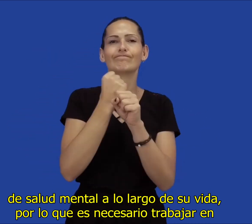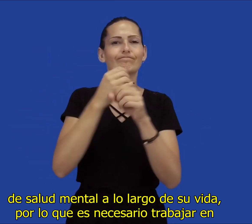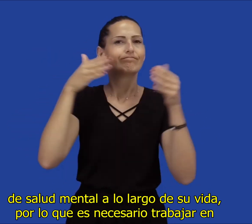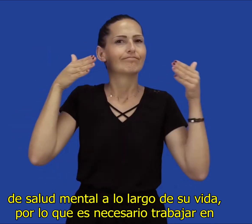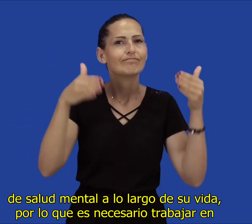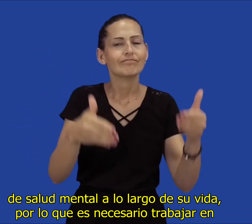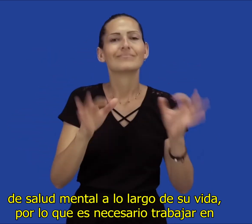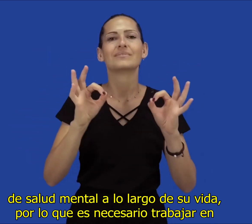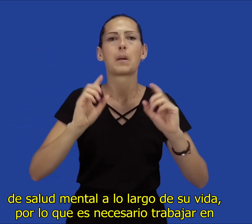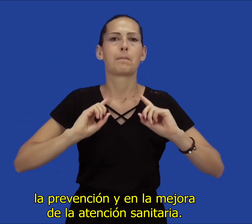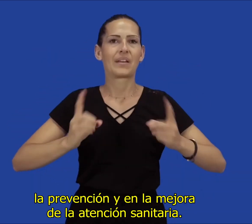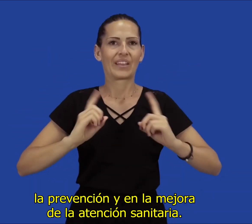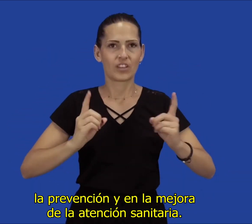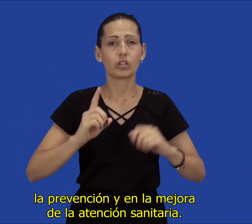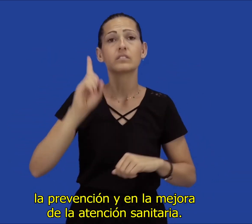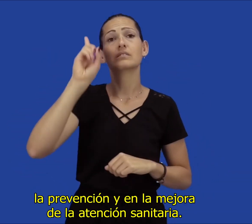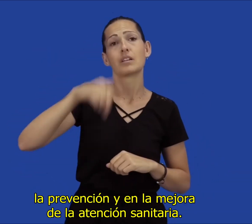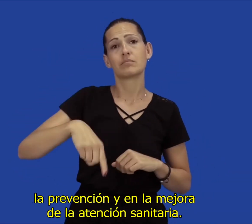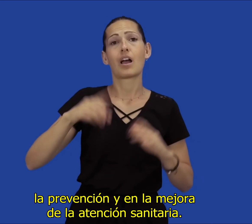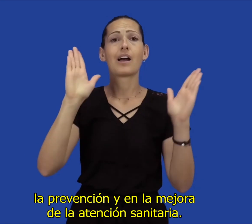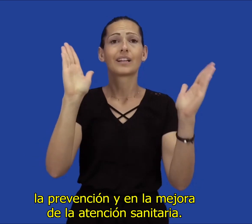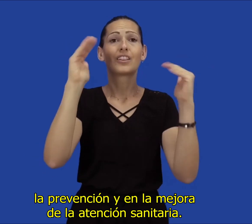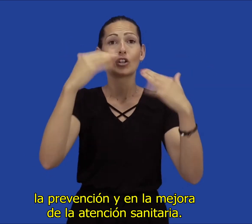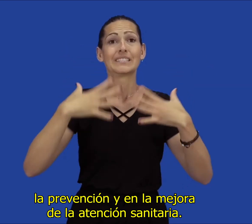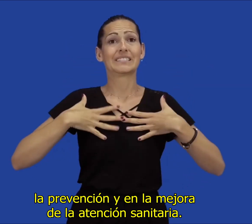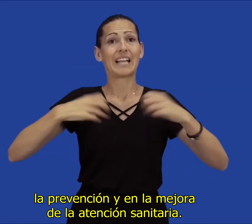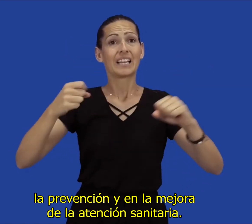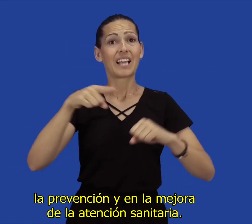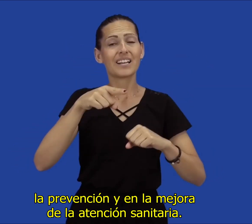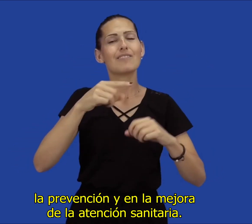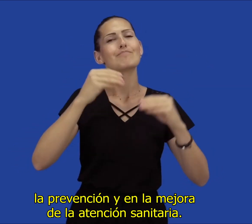prevención y en la mejora de la atención sanitaria